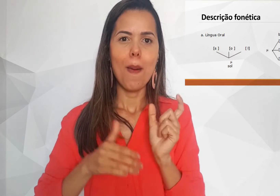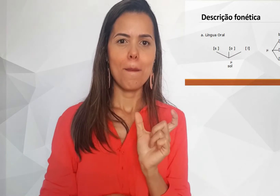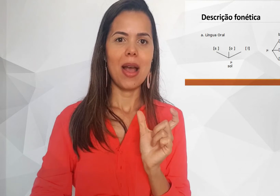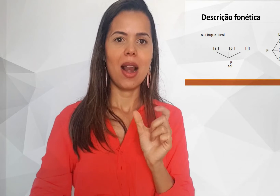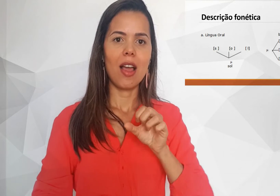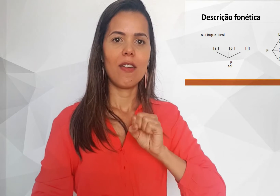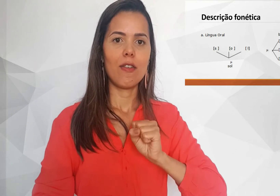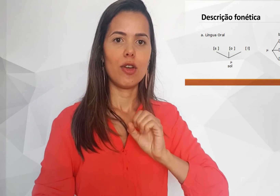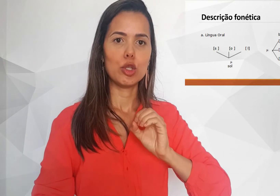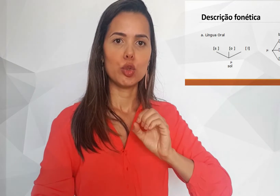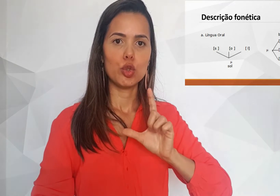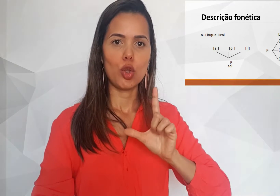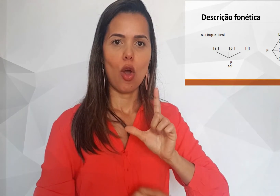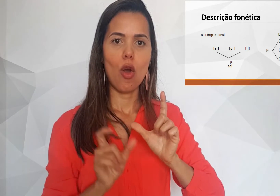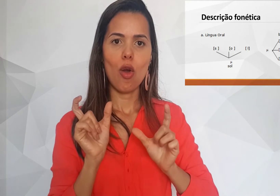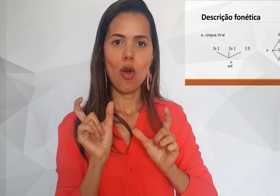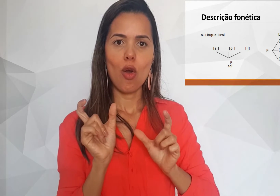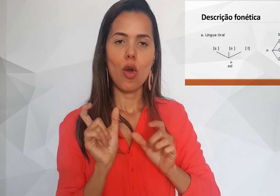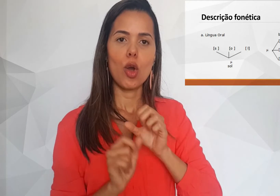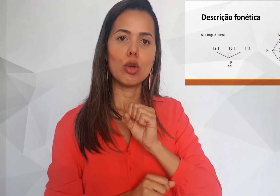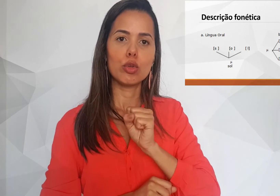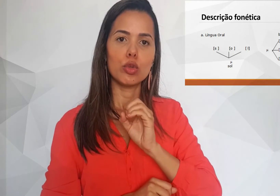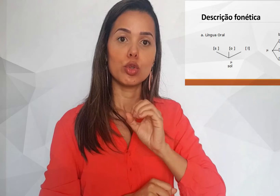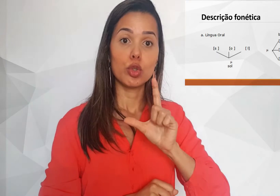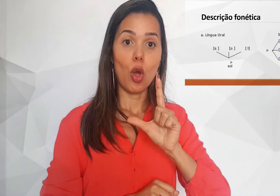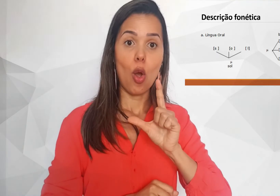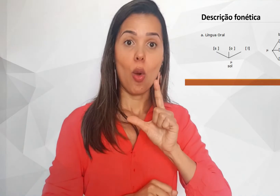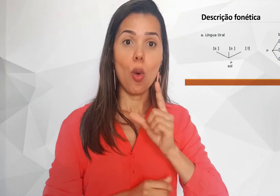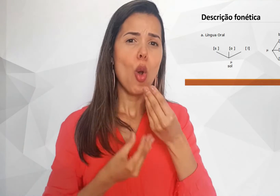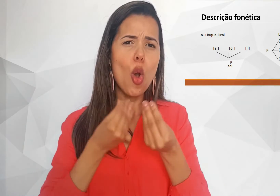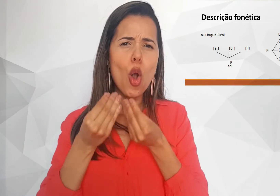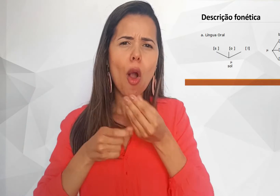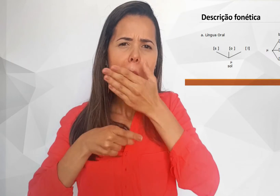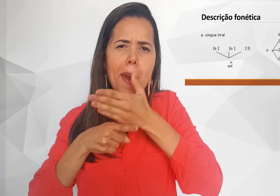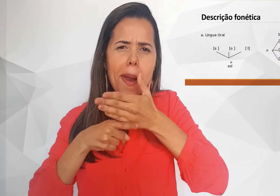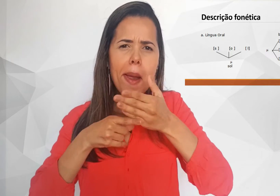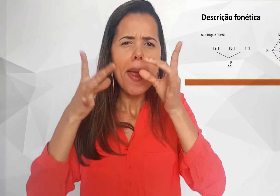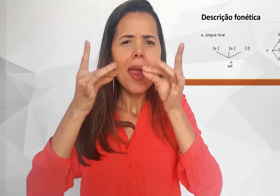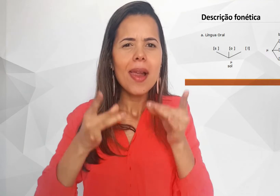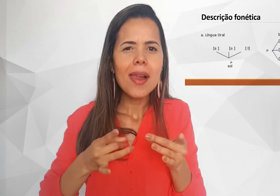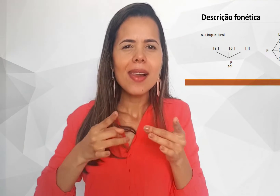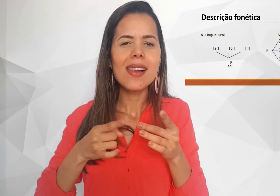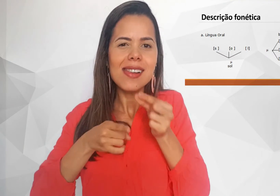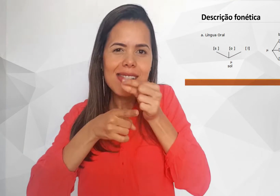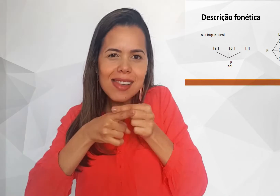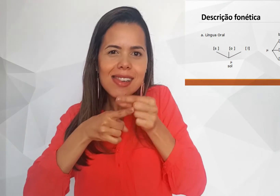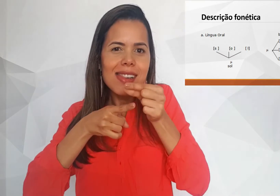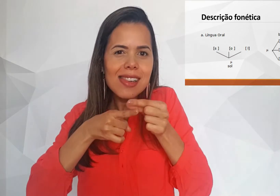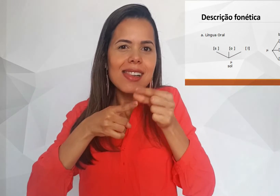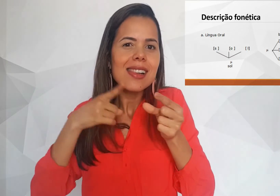né? Então, eu reparto, né? Eu descrevo, discrimino cada unidade mínima de